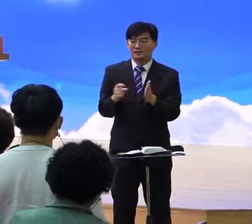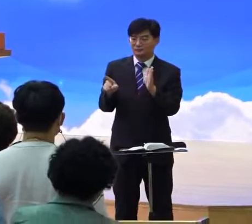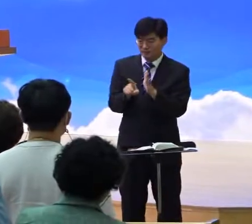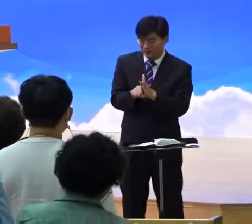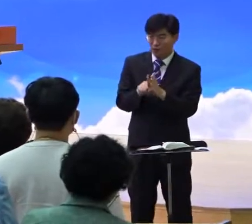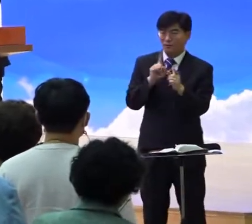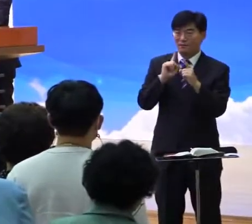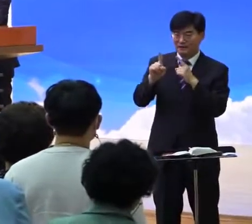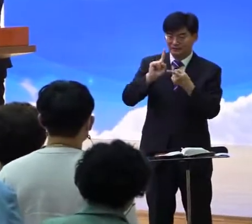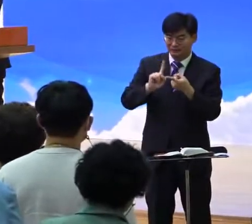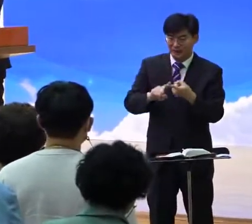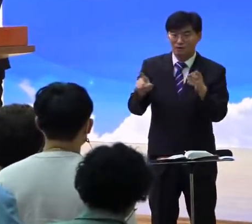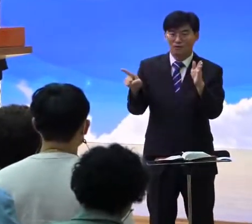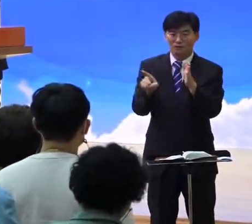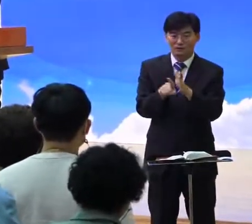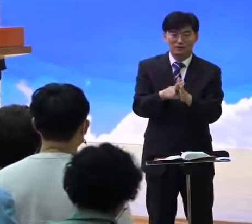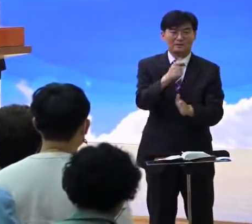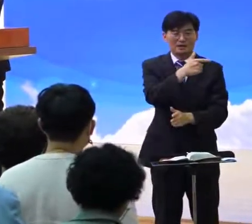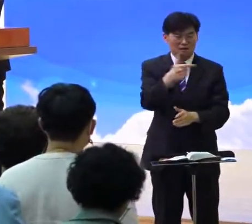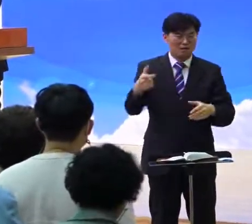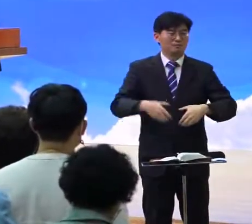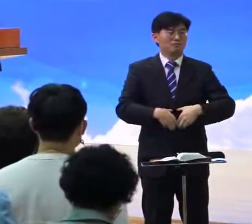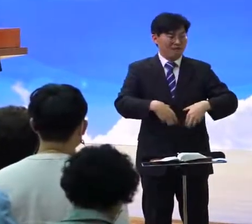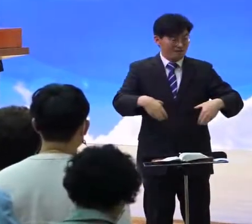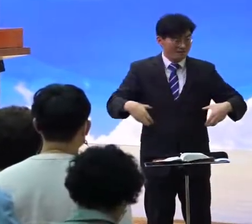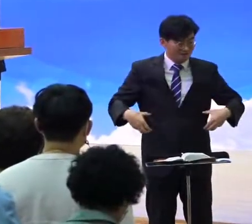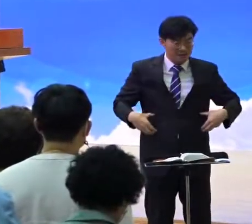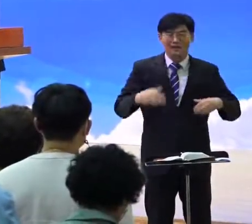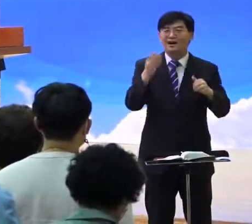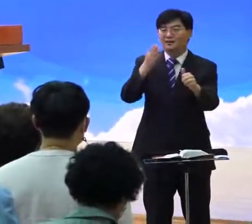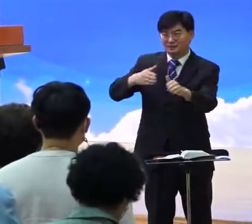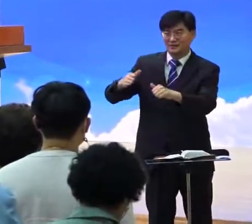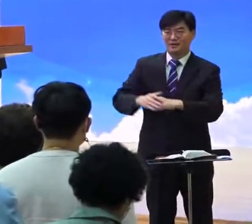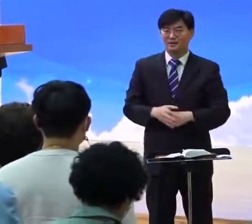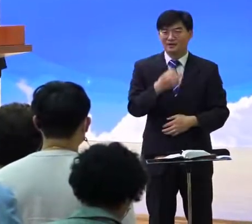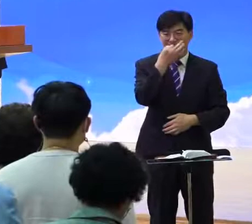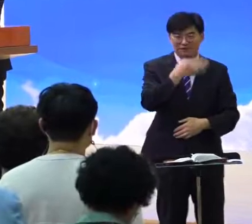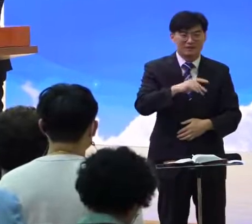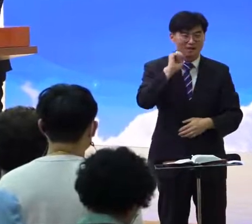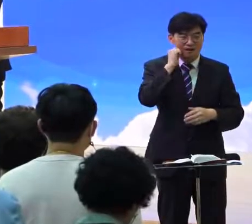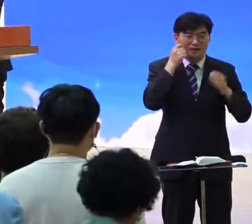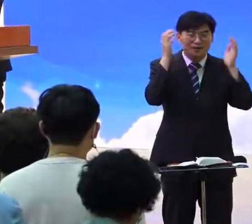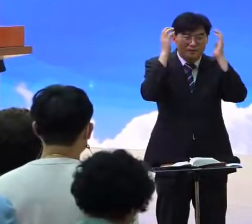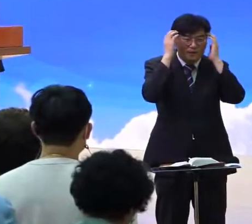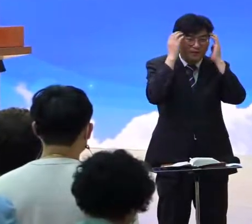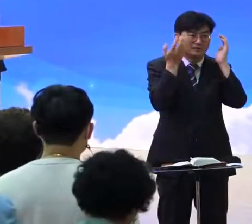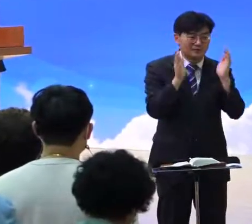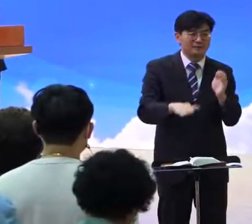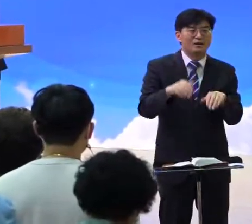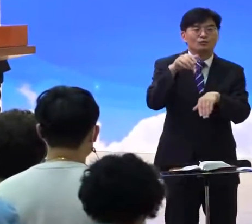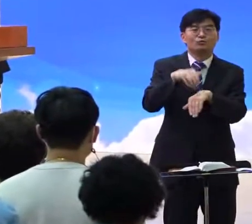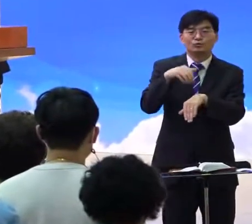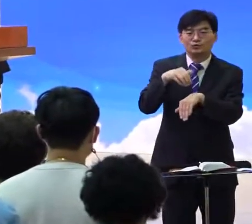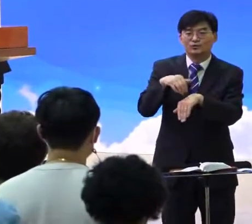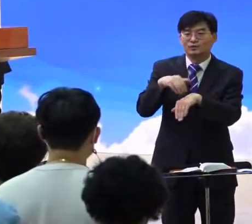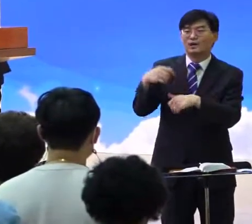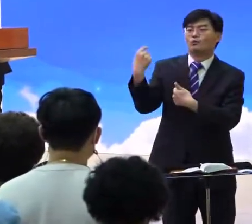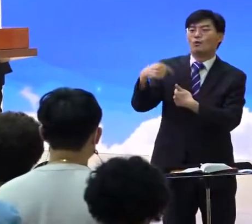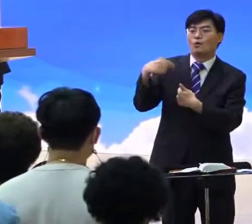붙들고 믿음의 큰 용사가 되는 것입니다. 힘들고 어렵지만 그 과정은 여러분을 훈련하시고